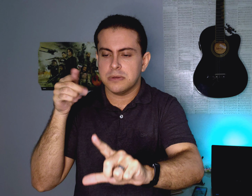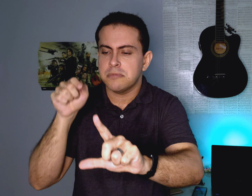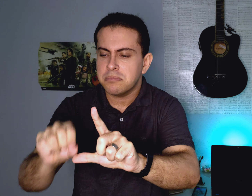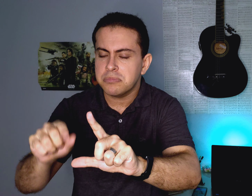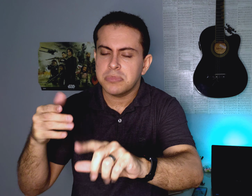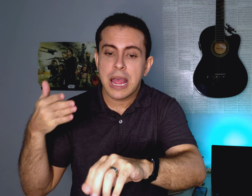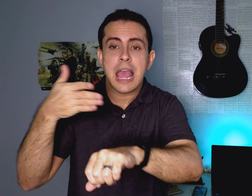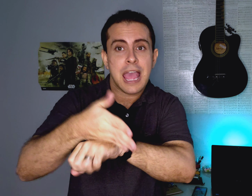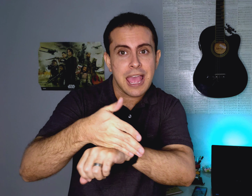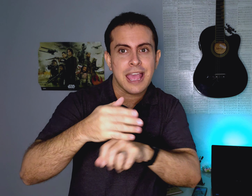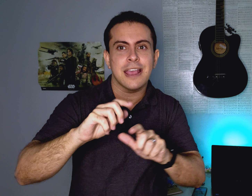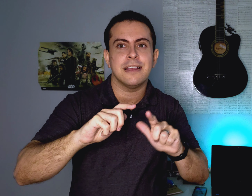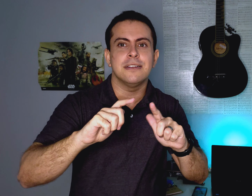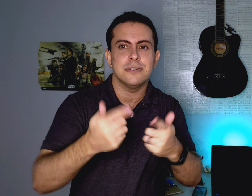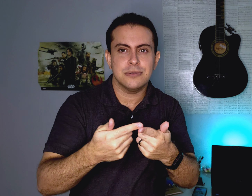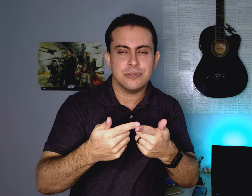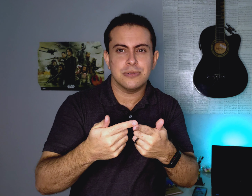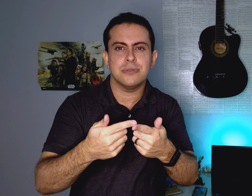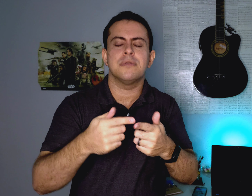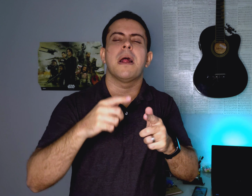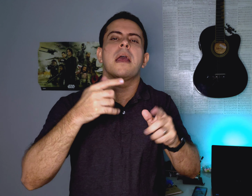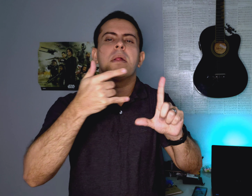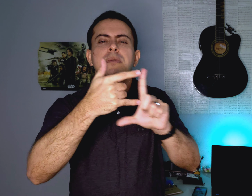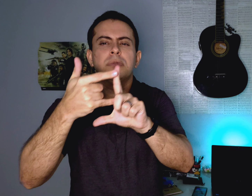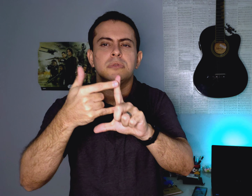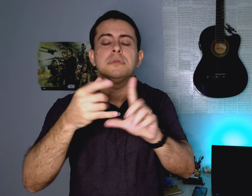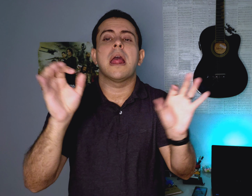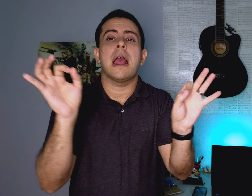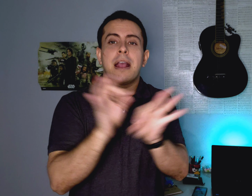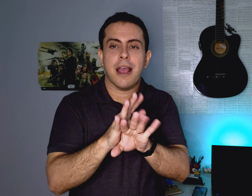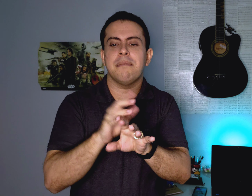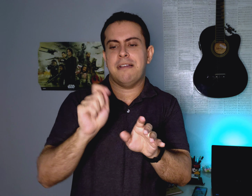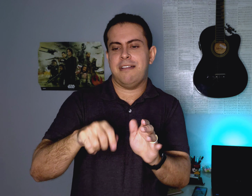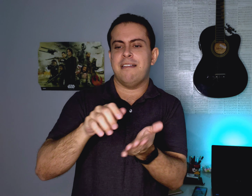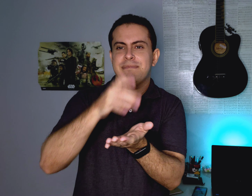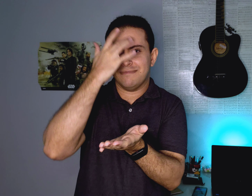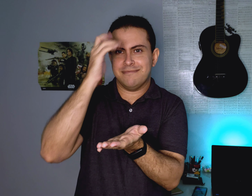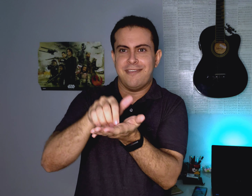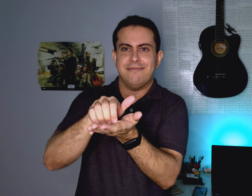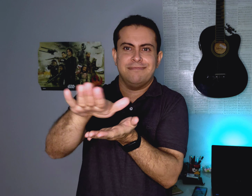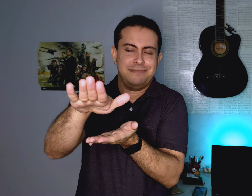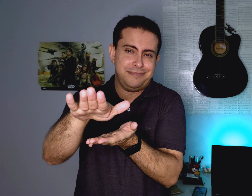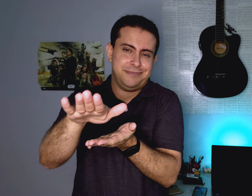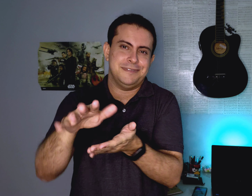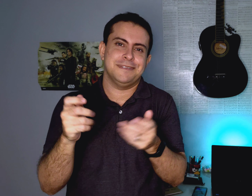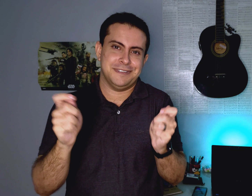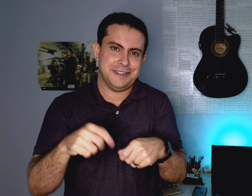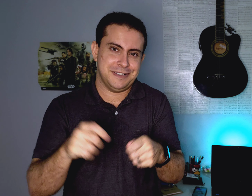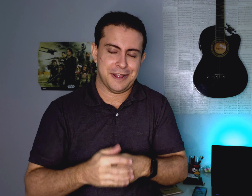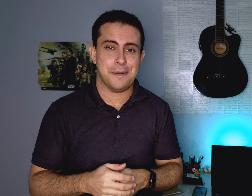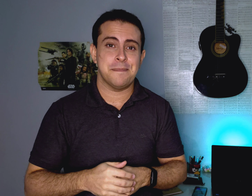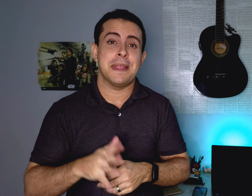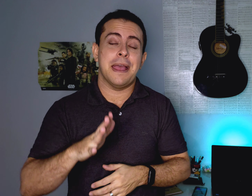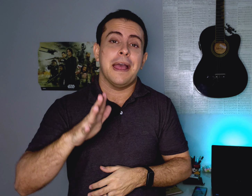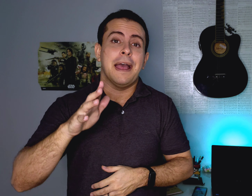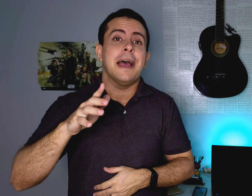A pessoa entra no grupo, participa ali da ligação e depois você da letra a pessoa. Então, vai ter que ser nesse esquema. Ah, sim.